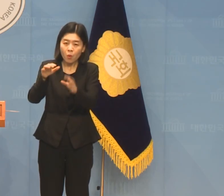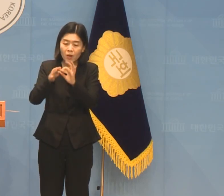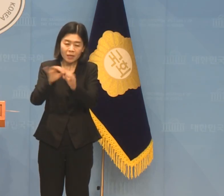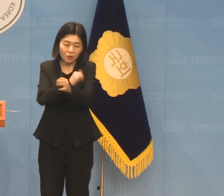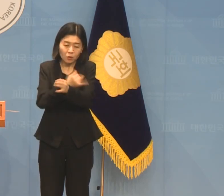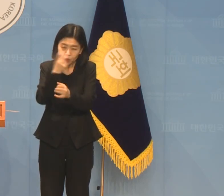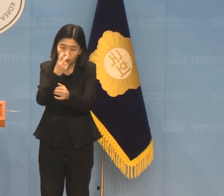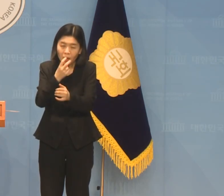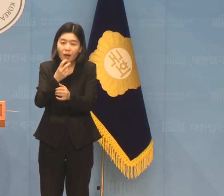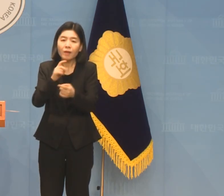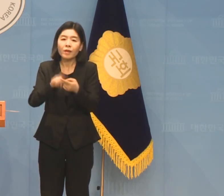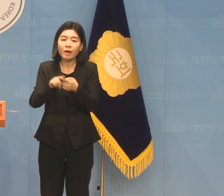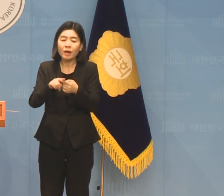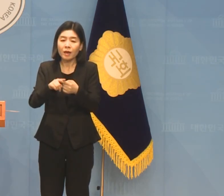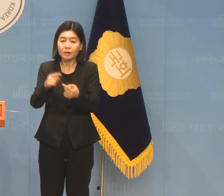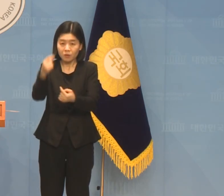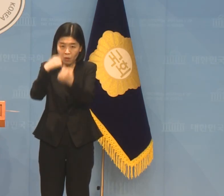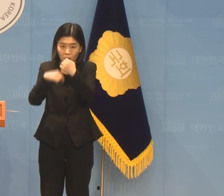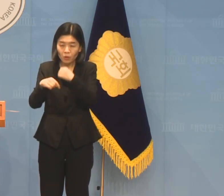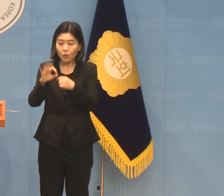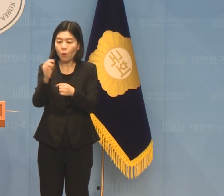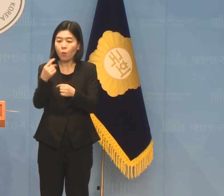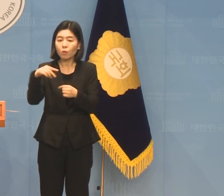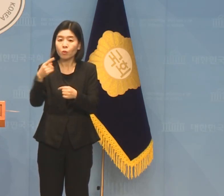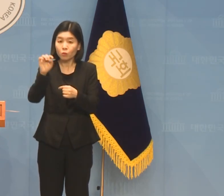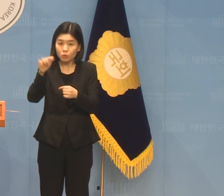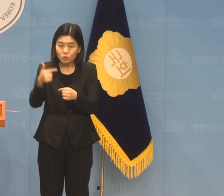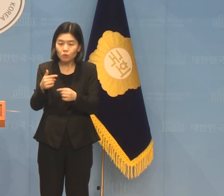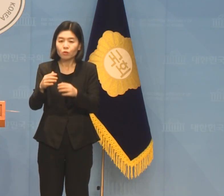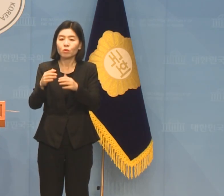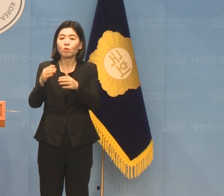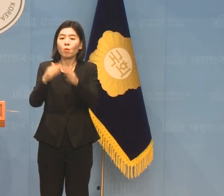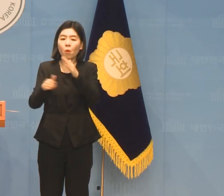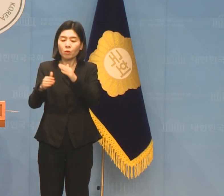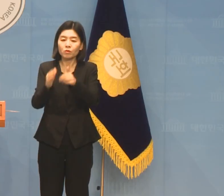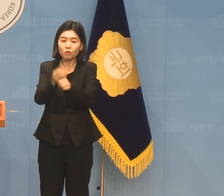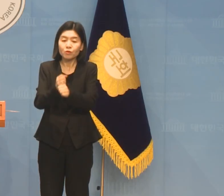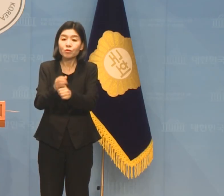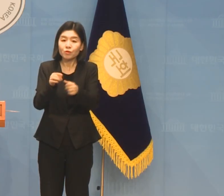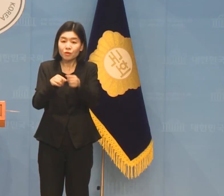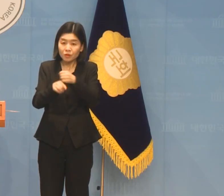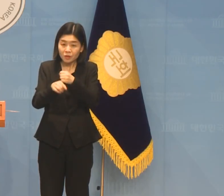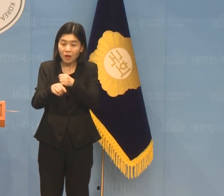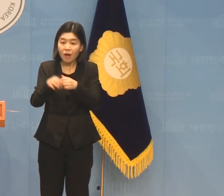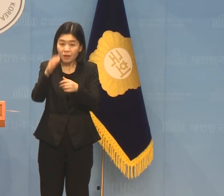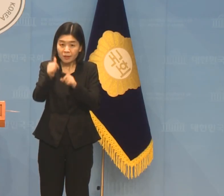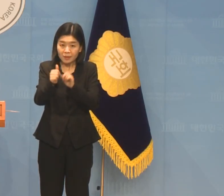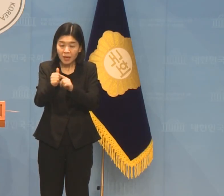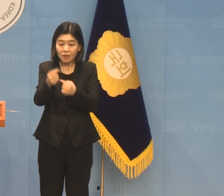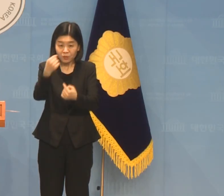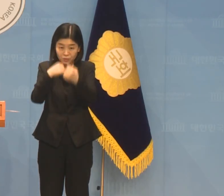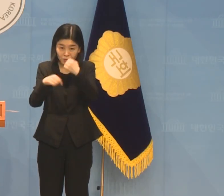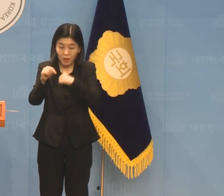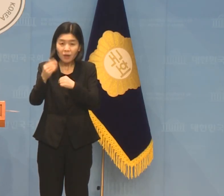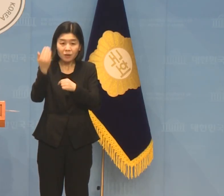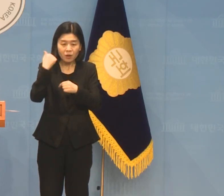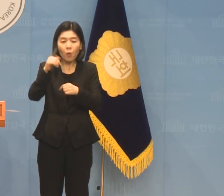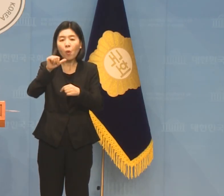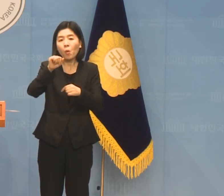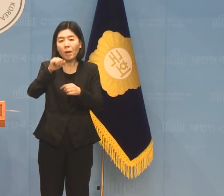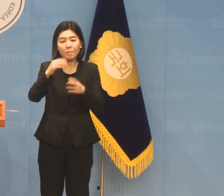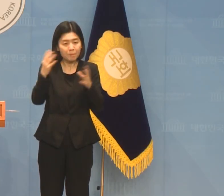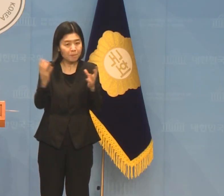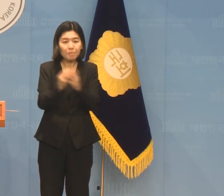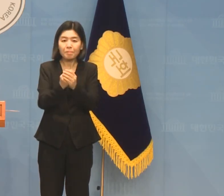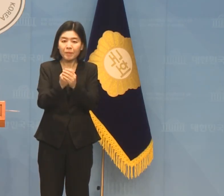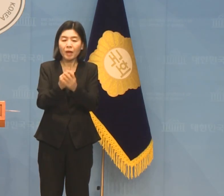공수처장 탄핵에 관한 청원이 각각 지난주 11일, 13일, 16일 성립되어 법제사법위원회로